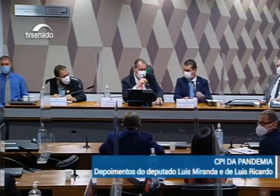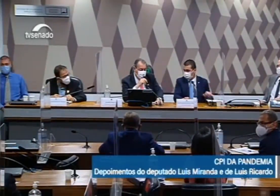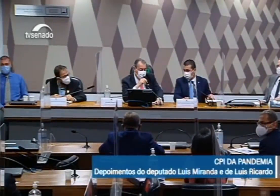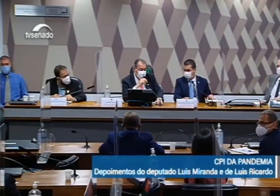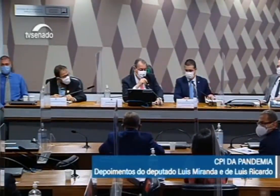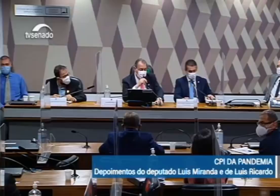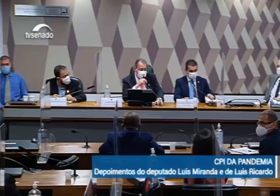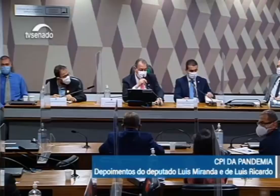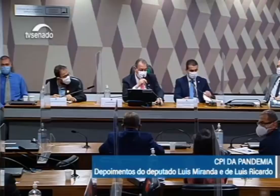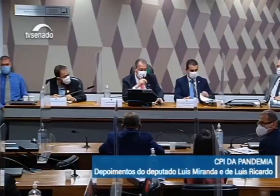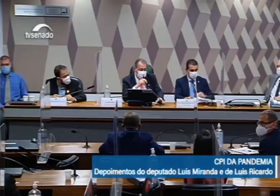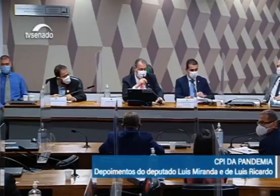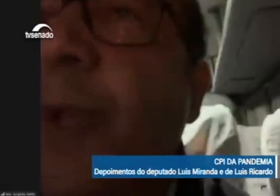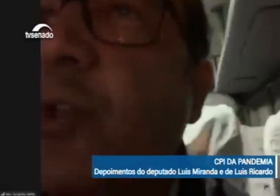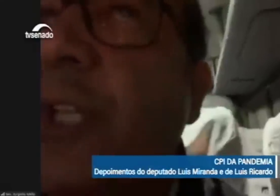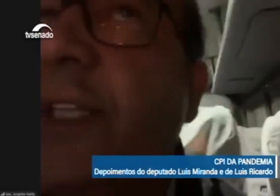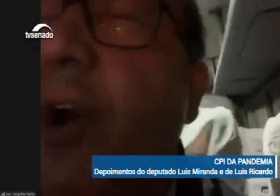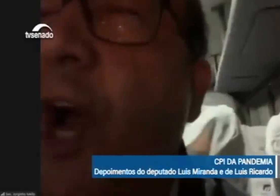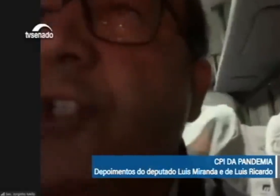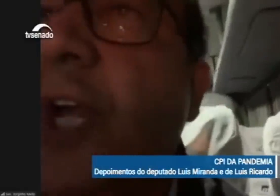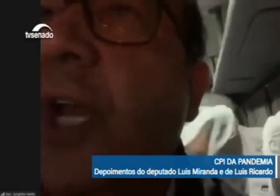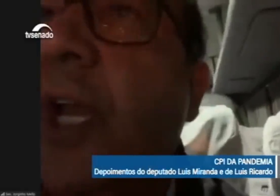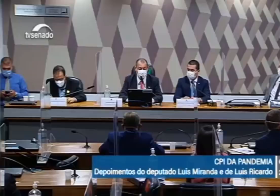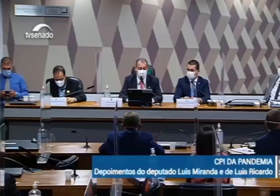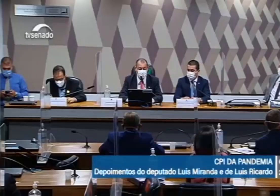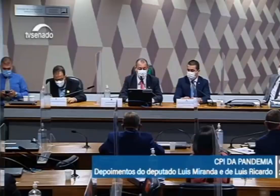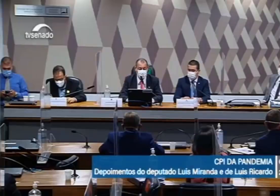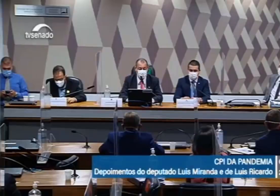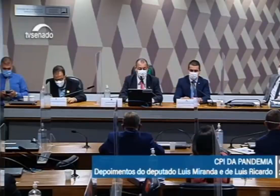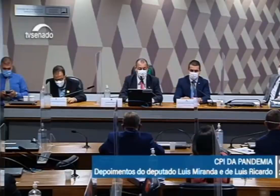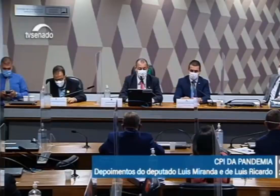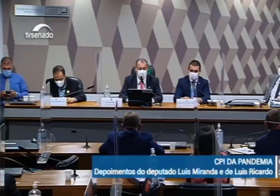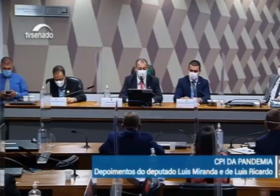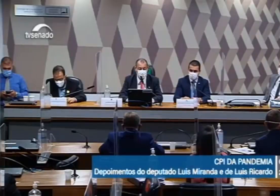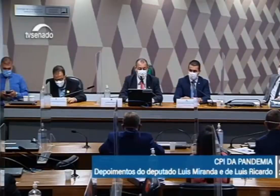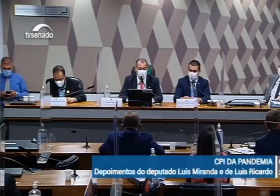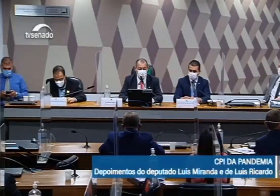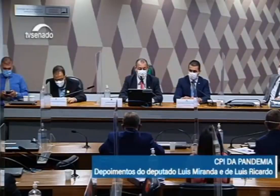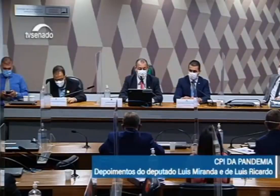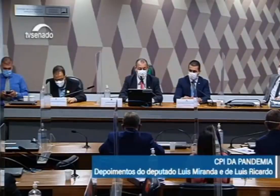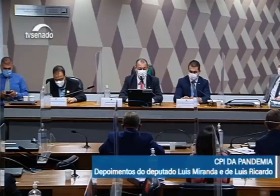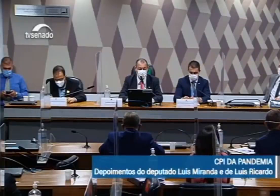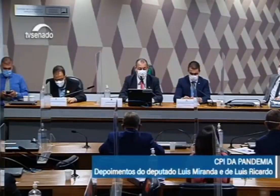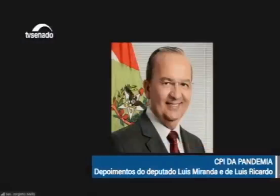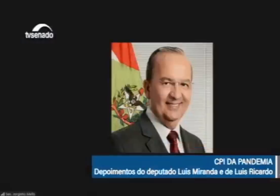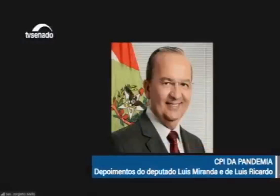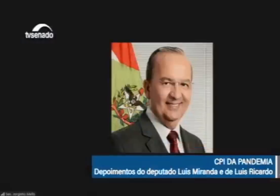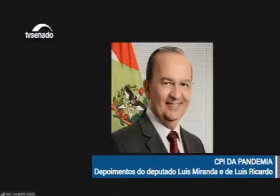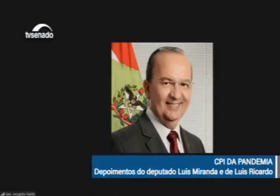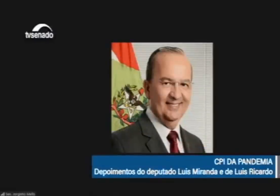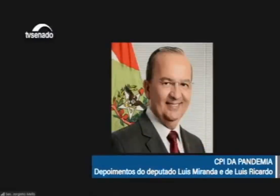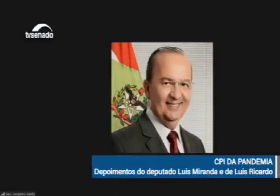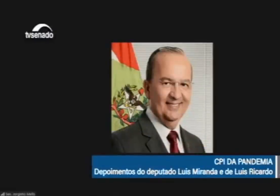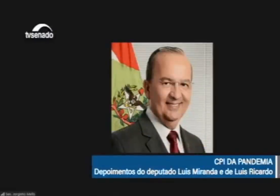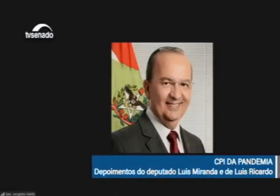picareta! Você só logrou as pessoas até hoje! Senhor presidente. Nunca tive um processo na vida, seu picareta! Nunca tive!